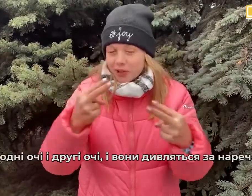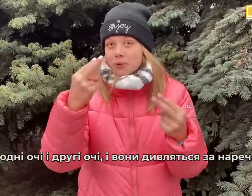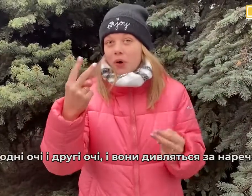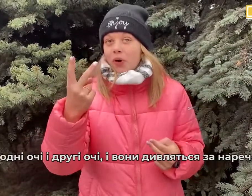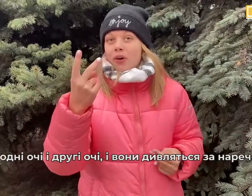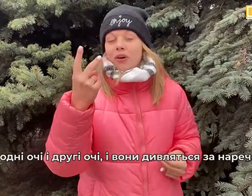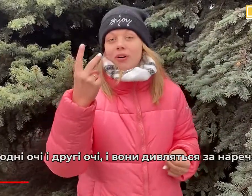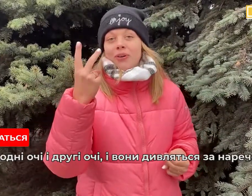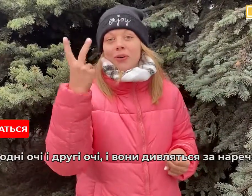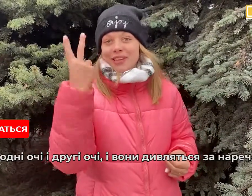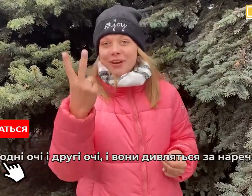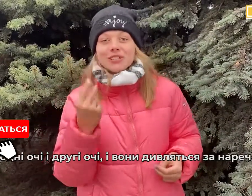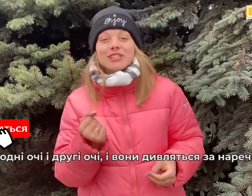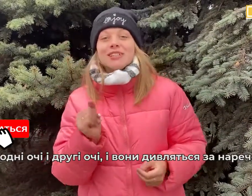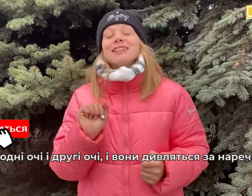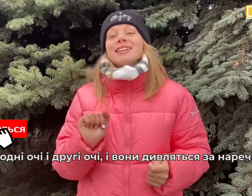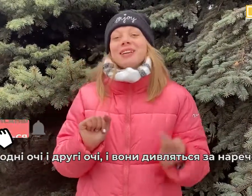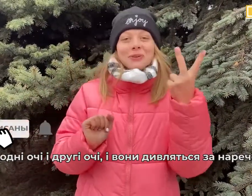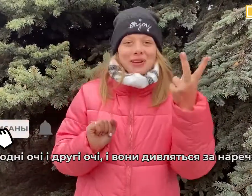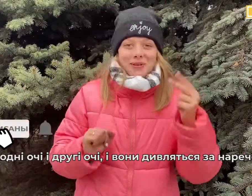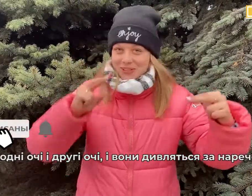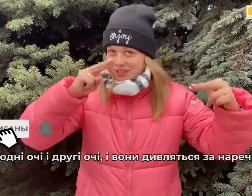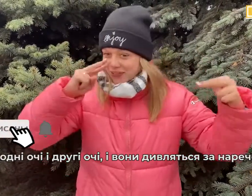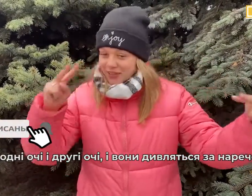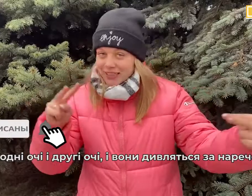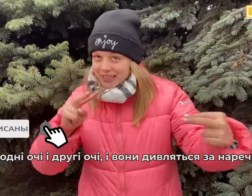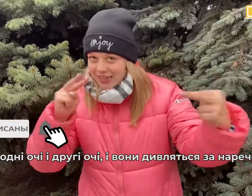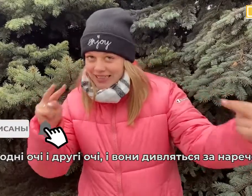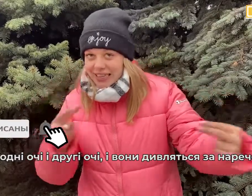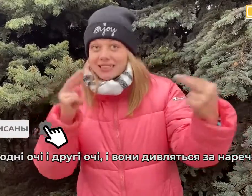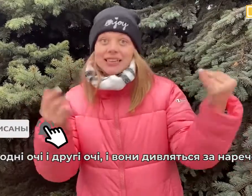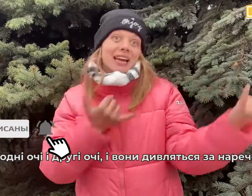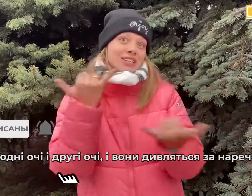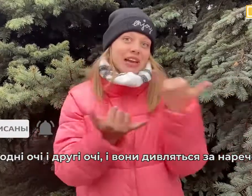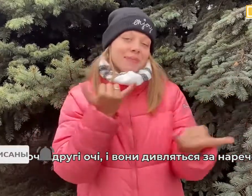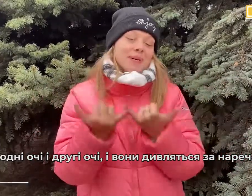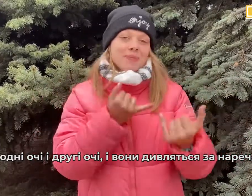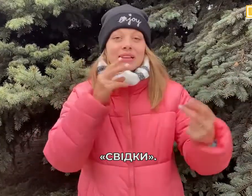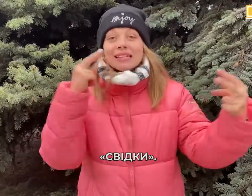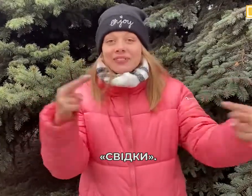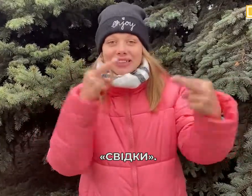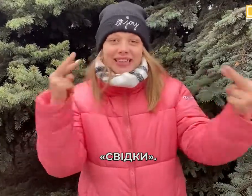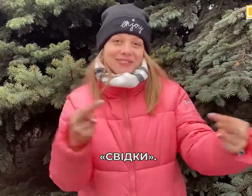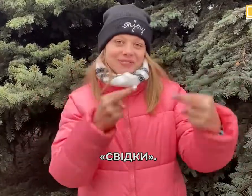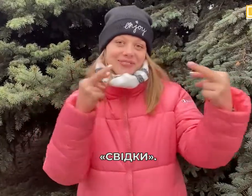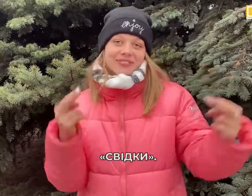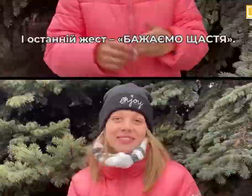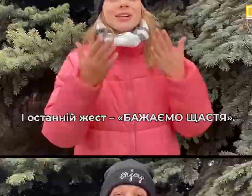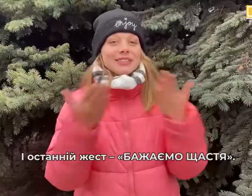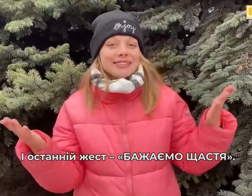тобто одні очі і другі очі, і вони дивляться за нареченим. Свідки. І